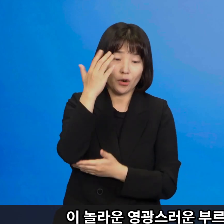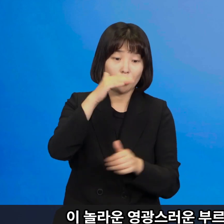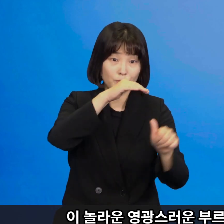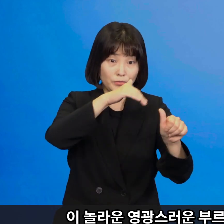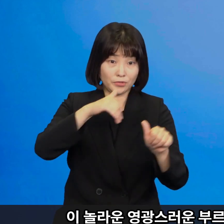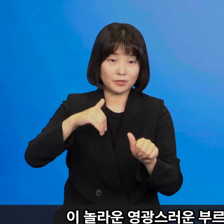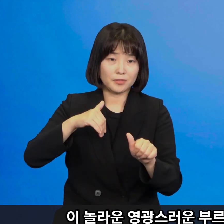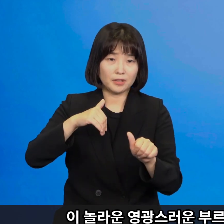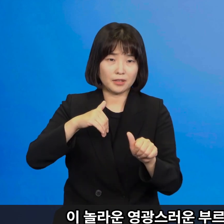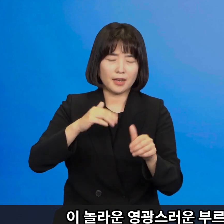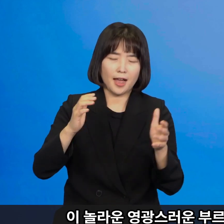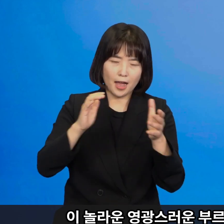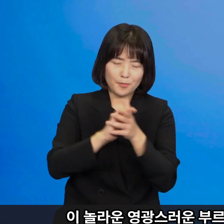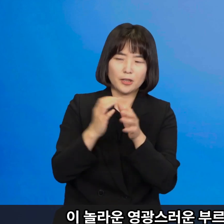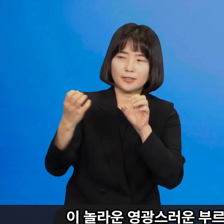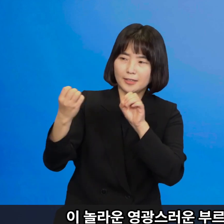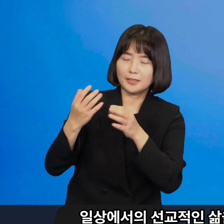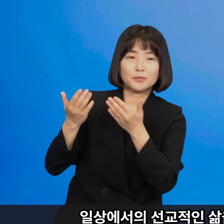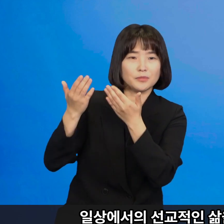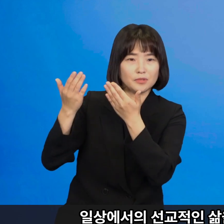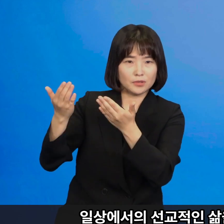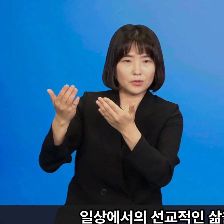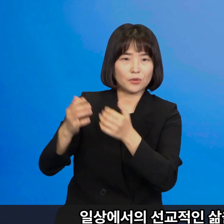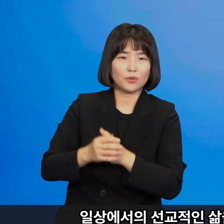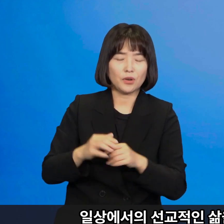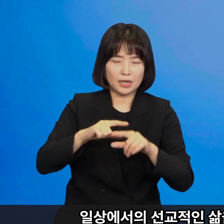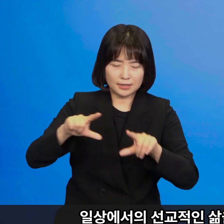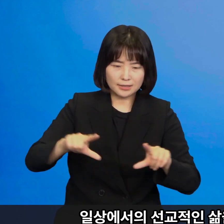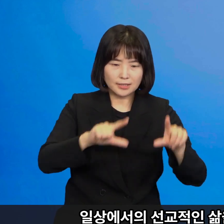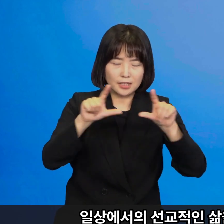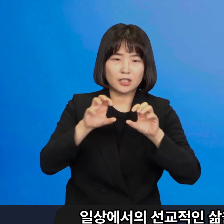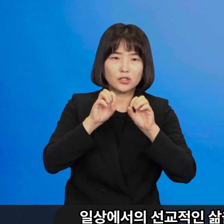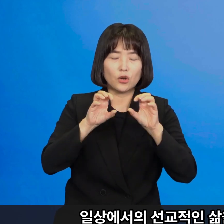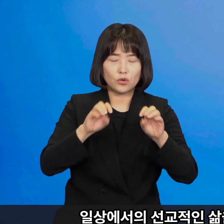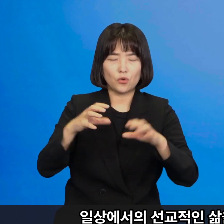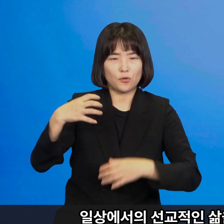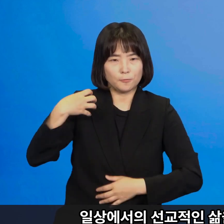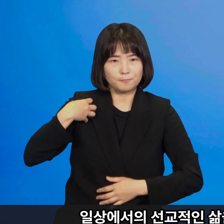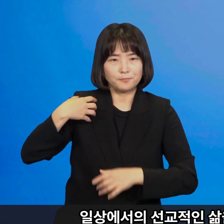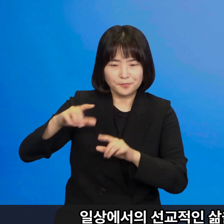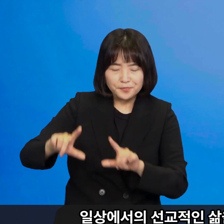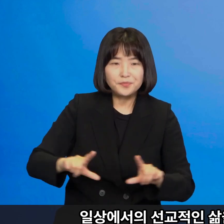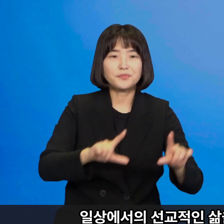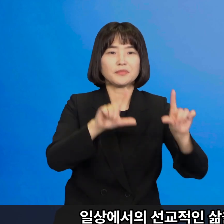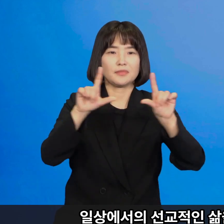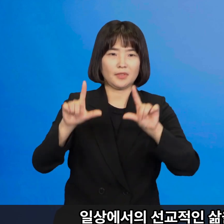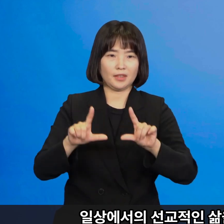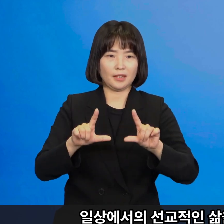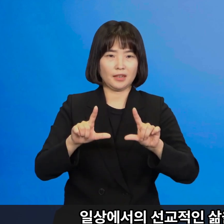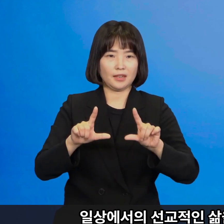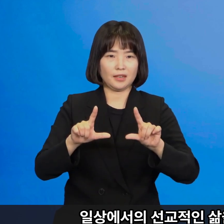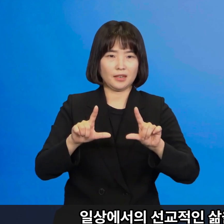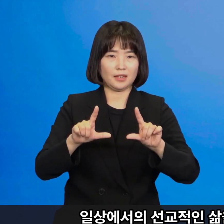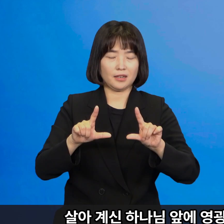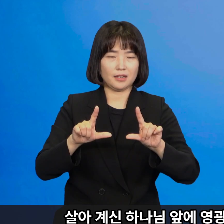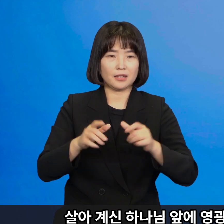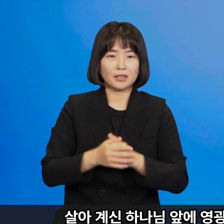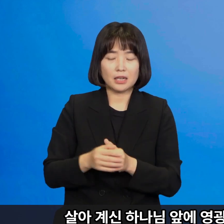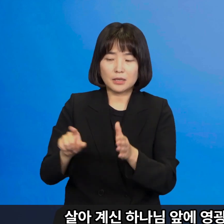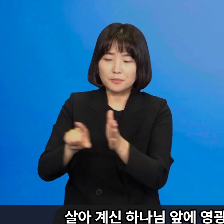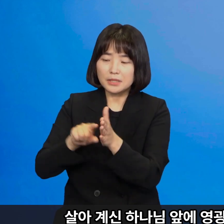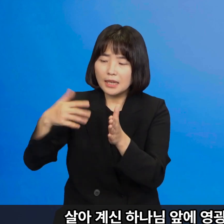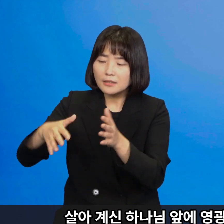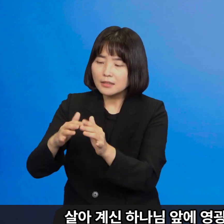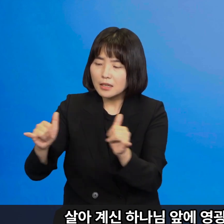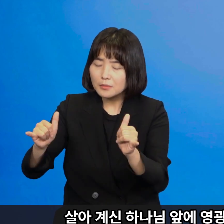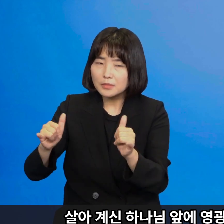앞에 아멘으로 응답하여서 일상에서의 선교적인 삶을 살아가 믿지 않는 이들이 살아계신